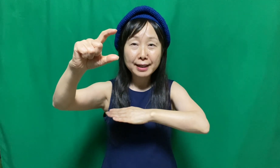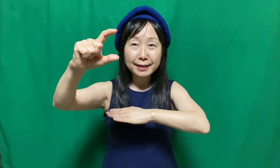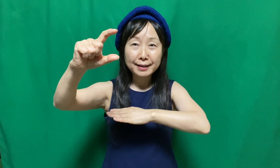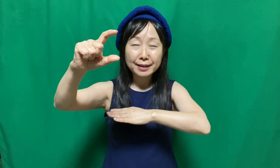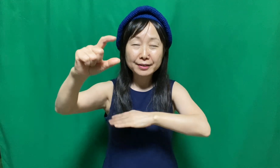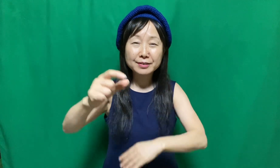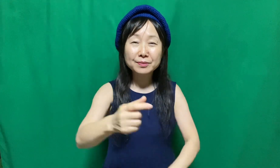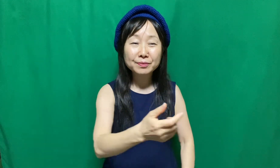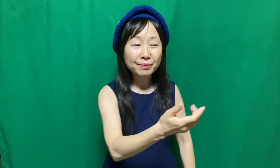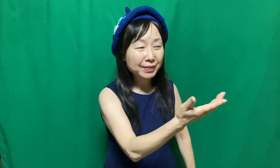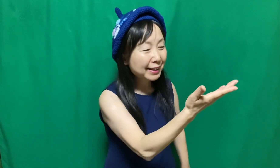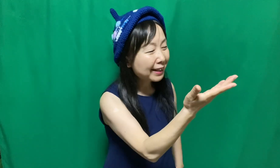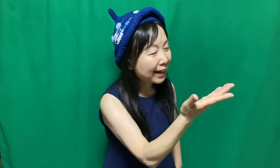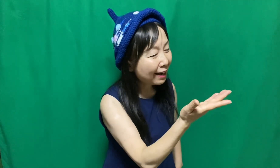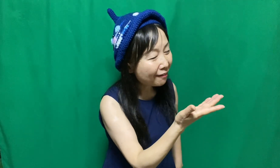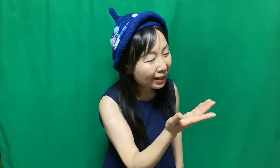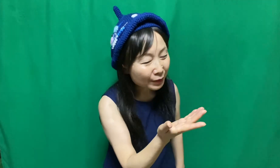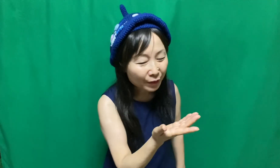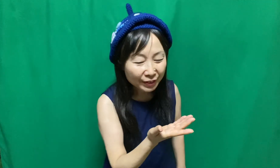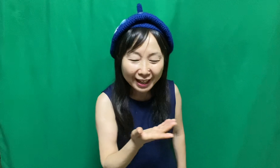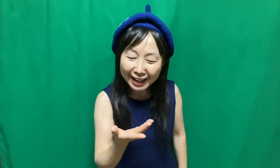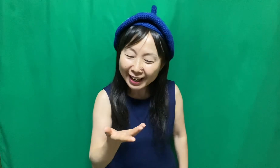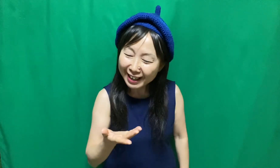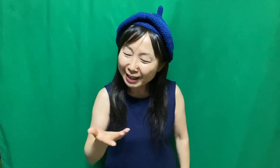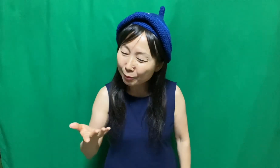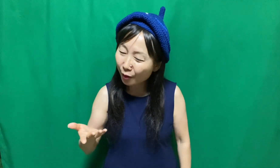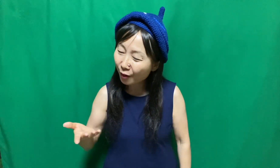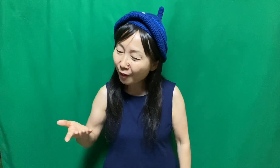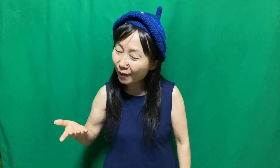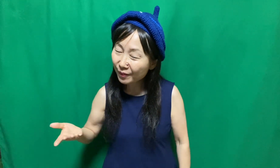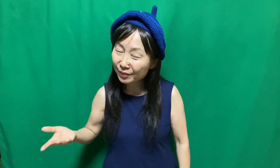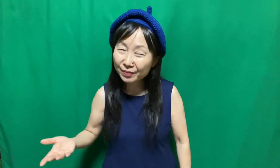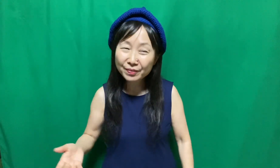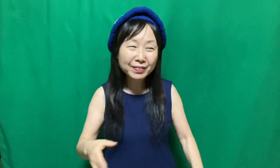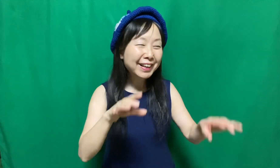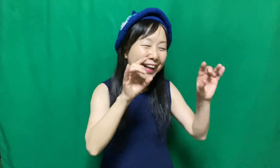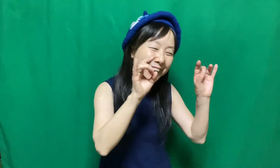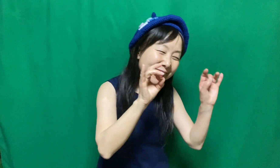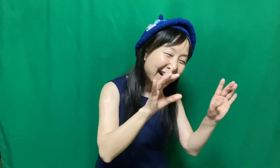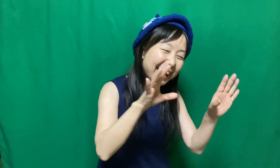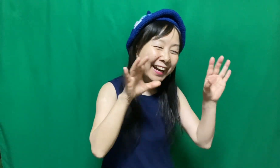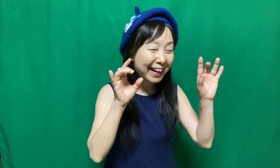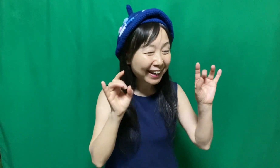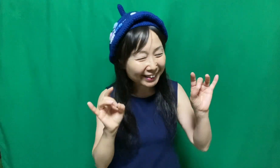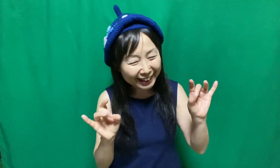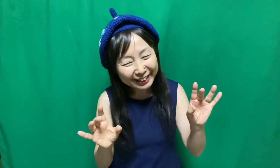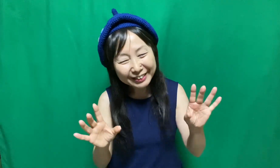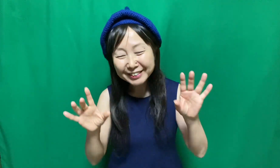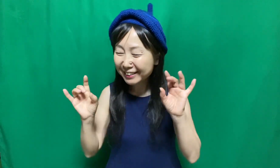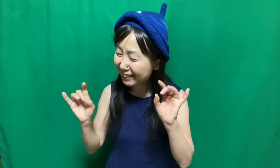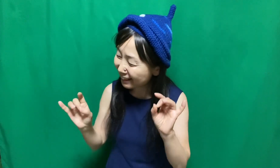て、川の流れも輝いている。